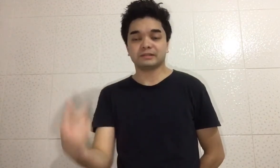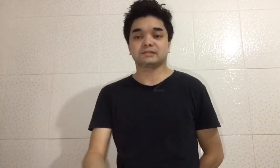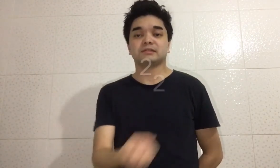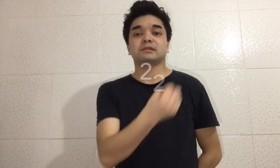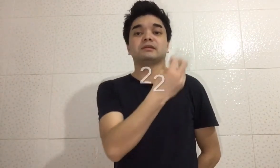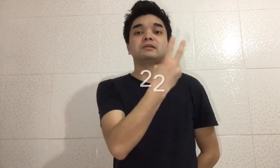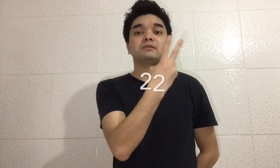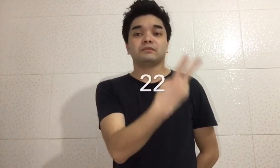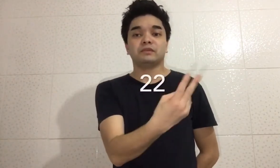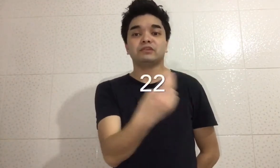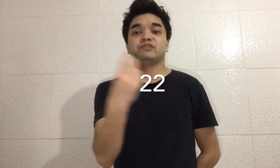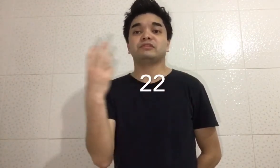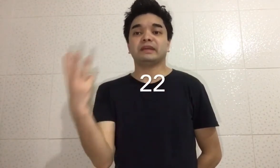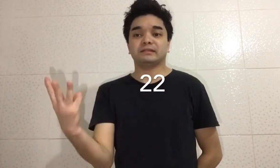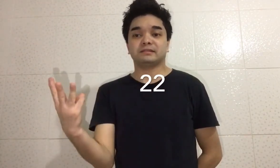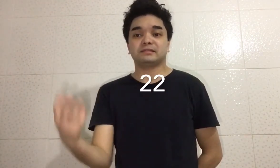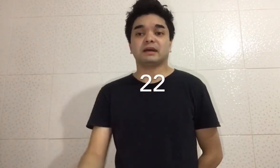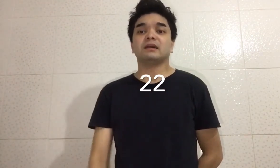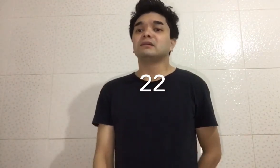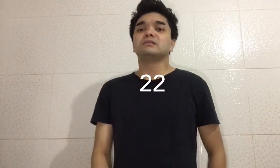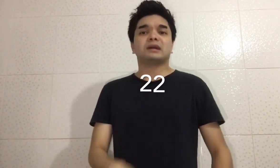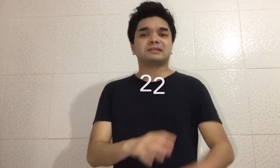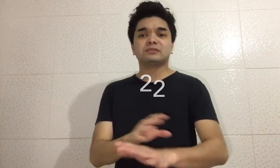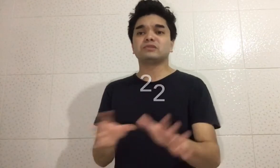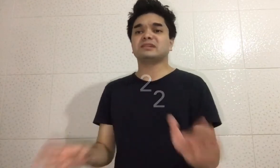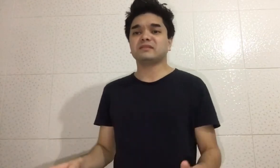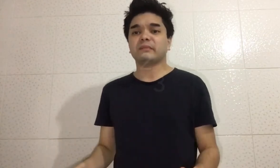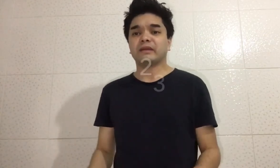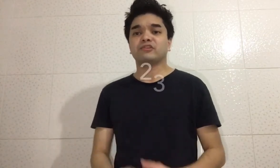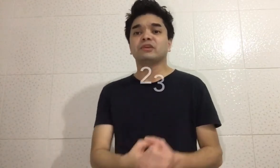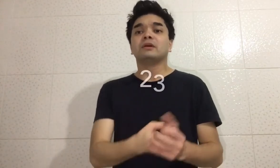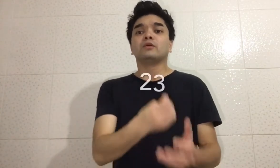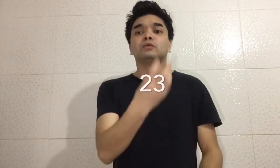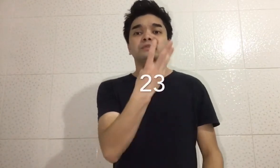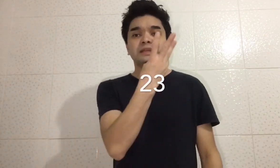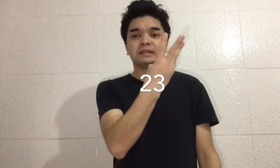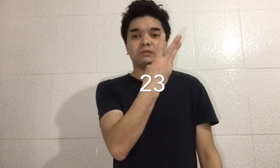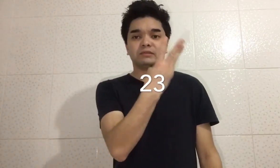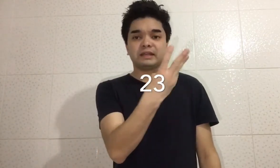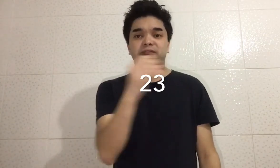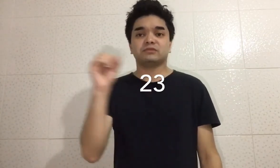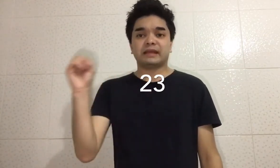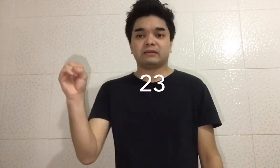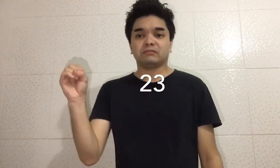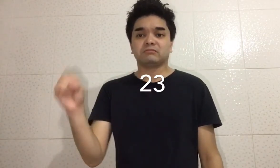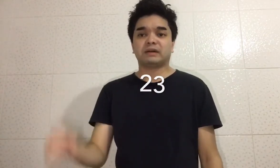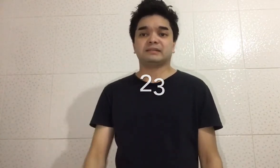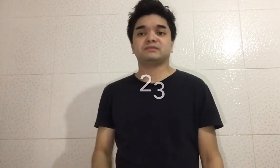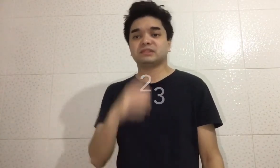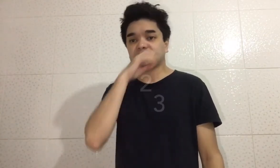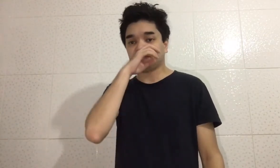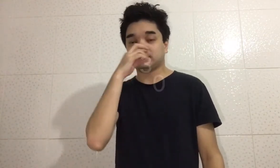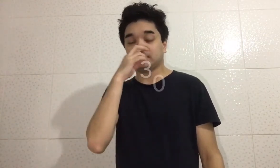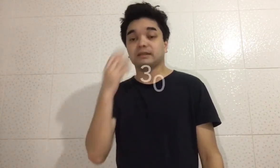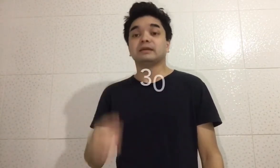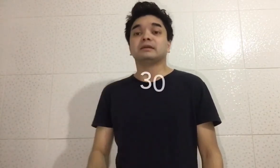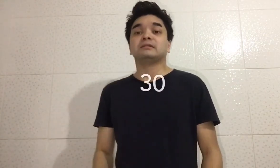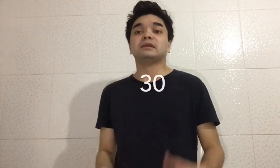22, 23, tá? Assim sucessivamente. O 30, ó, 3, o 0. Aí se você quiser fazer